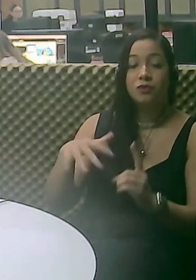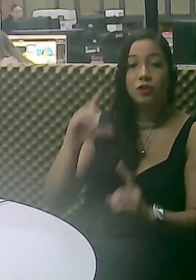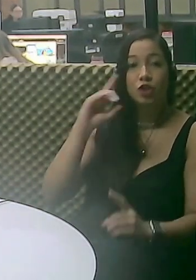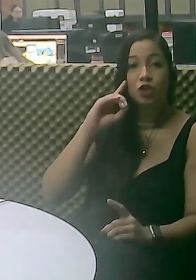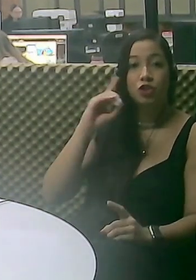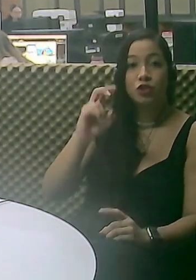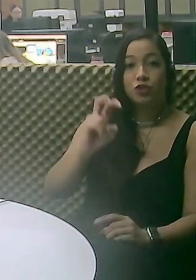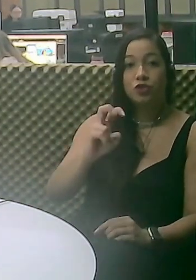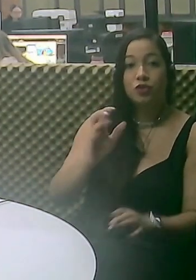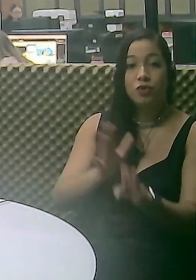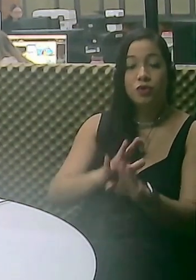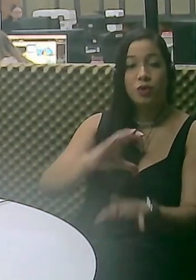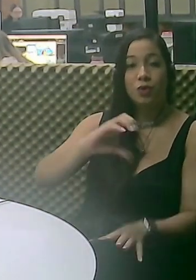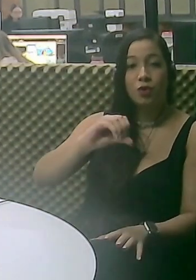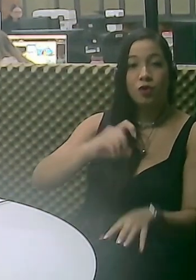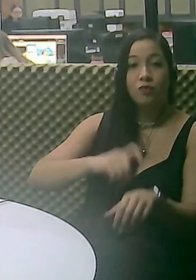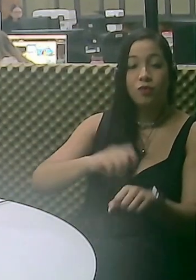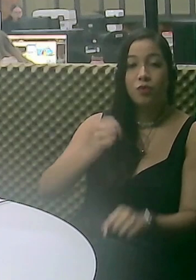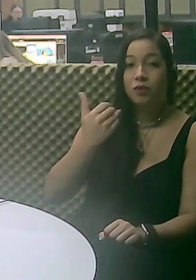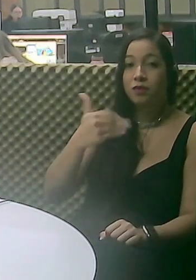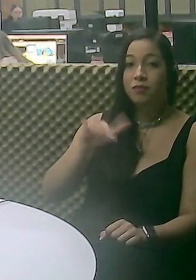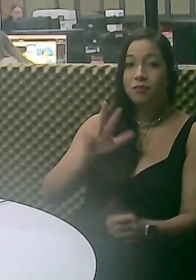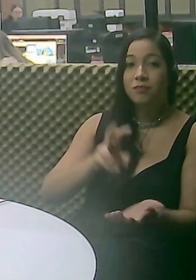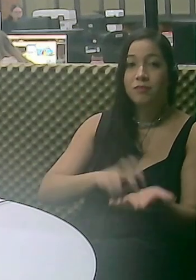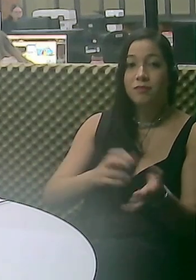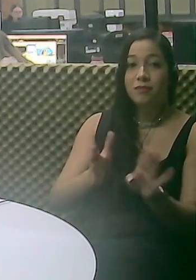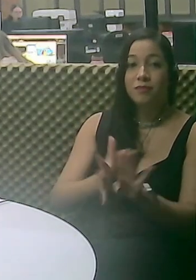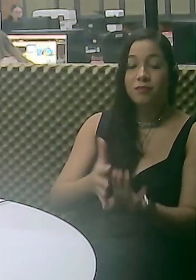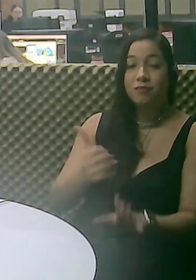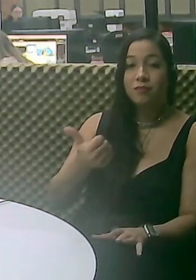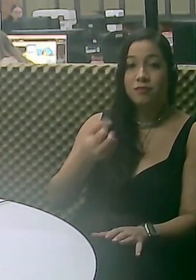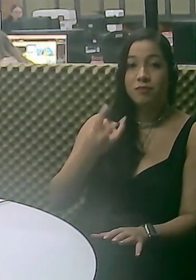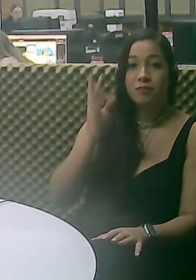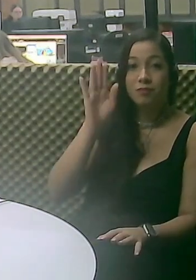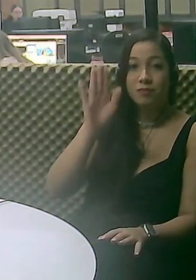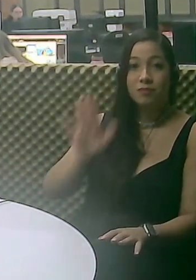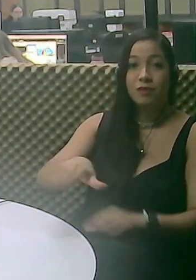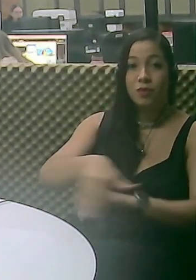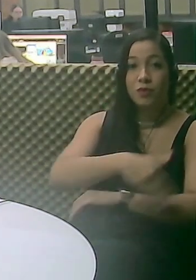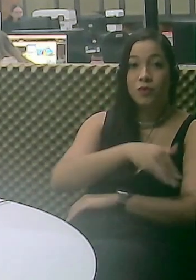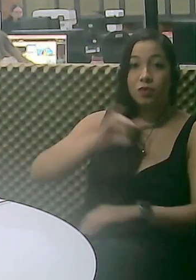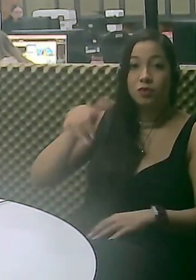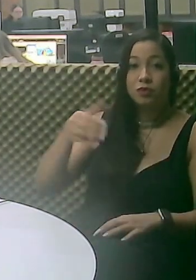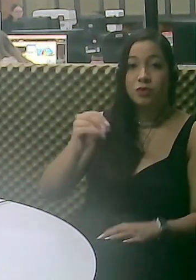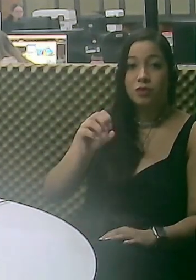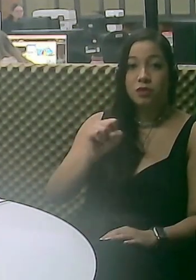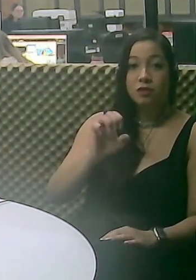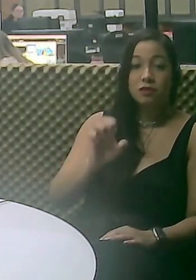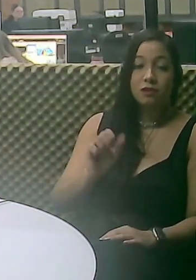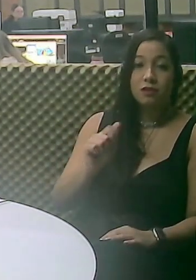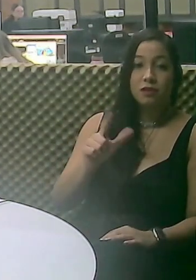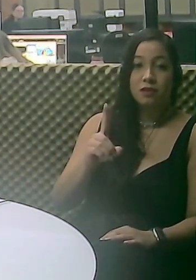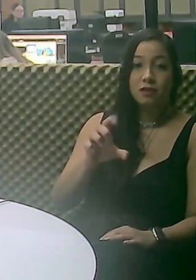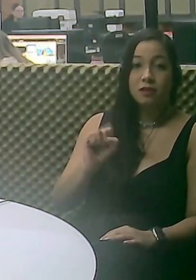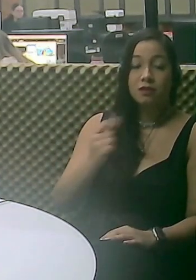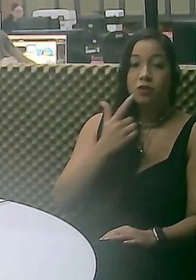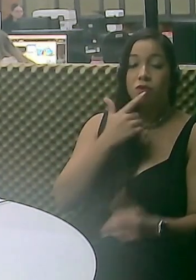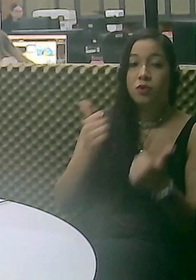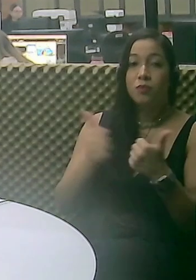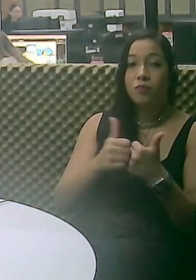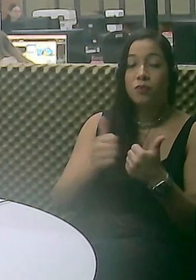dias 5 e 9, das 8h30 da manhã à 1 da tarde, na rua José Aldes de Paula, ao lado do